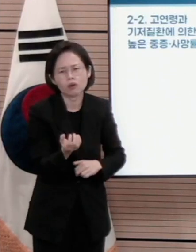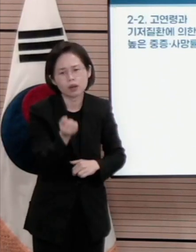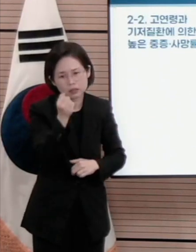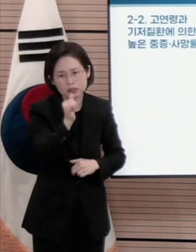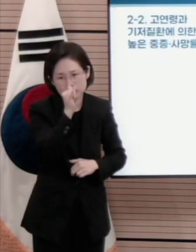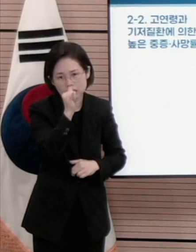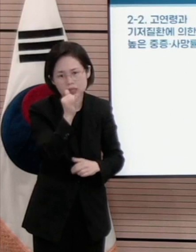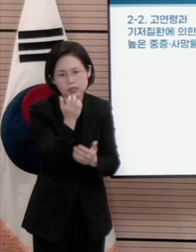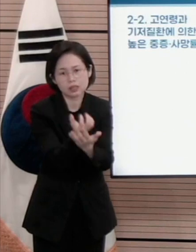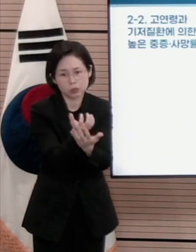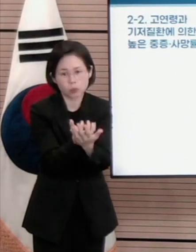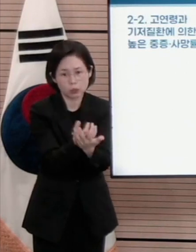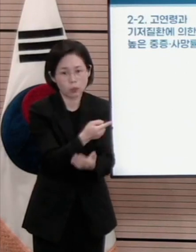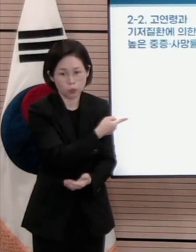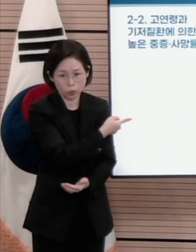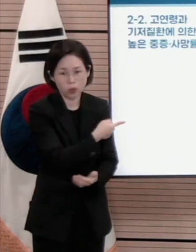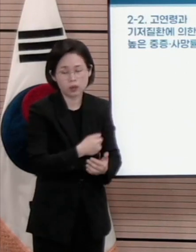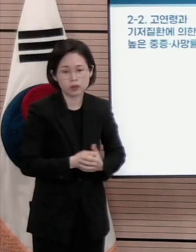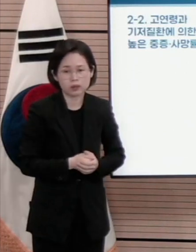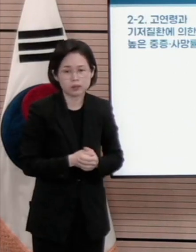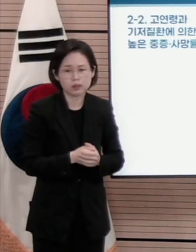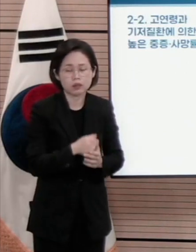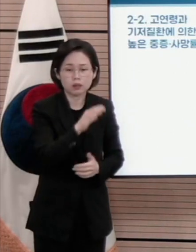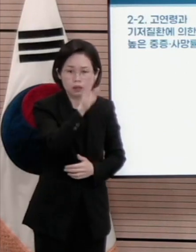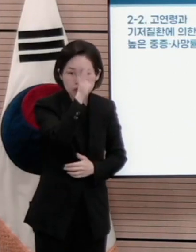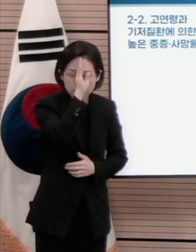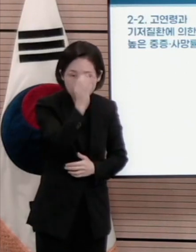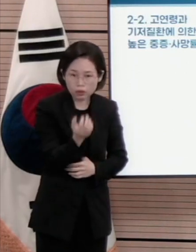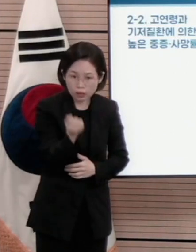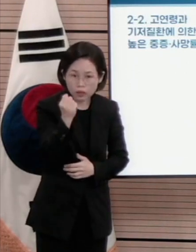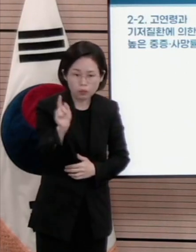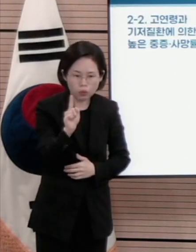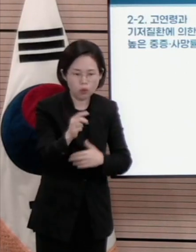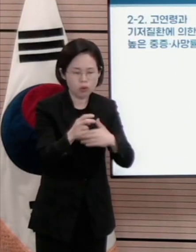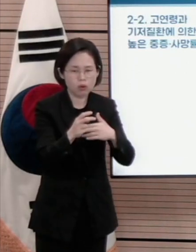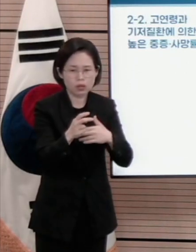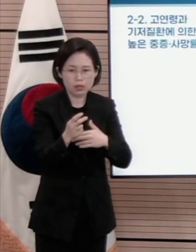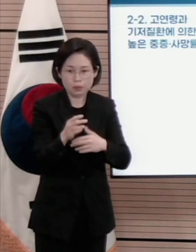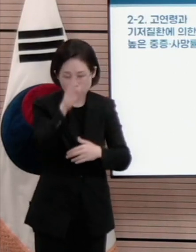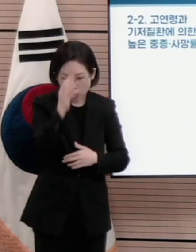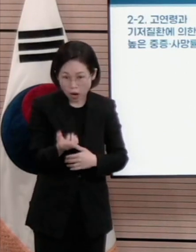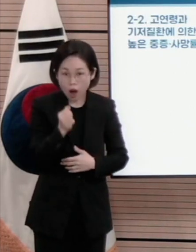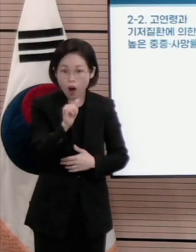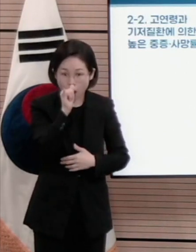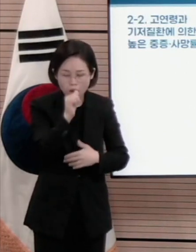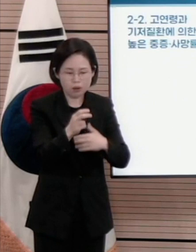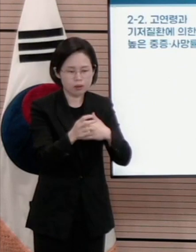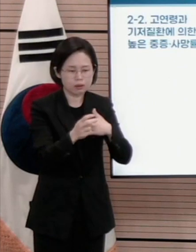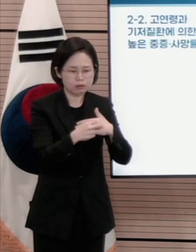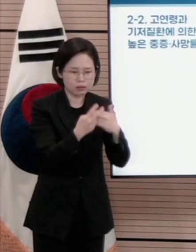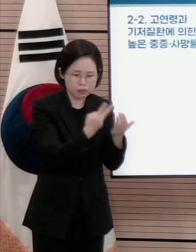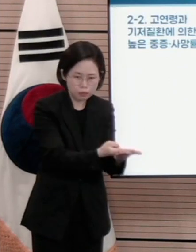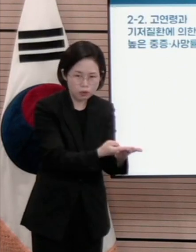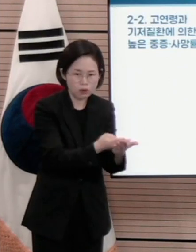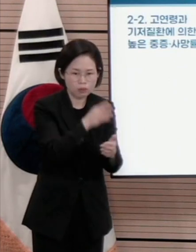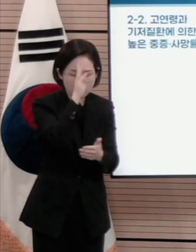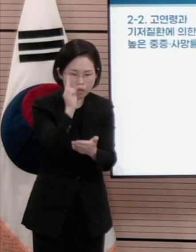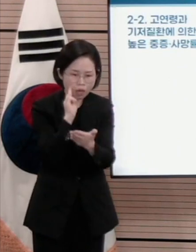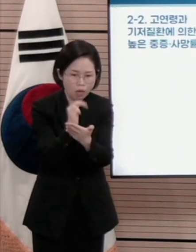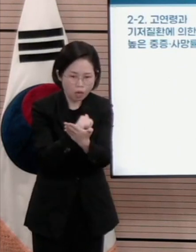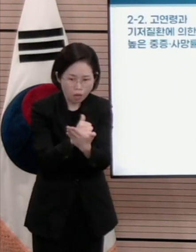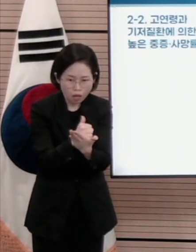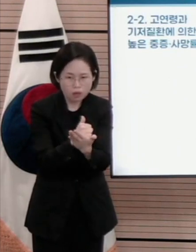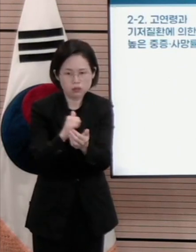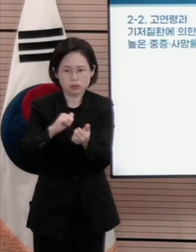있다라는 자료가 되겠고요. 기저질환은 입원이나 중증화 그리고 사망의 중요한 위험인자가